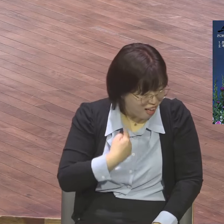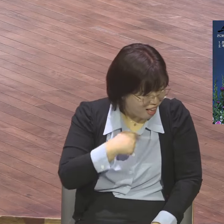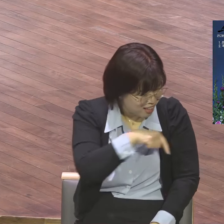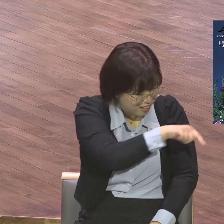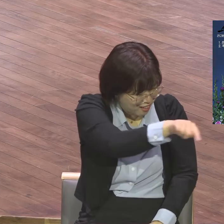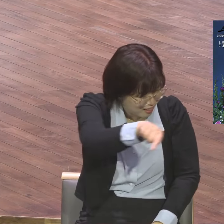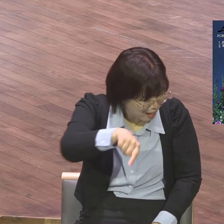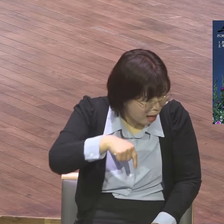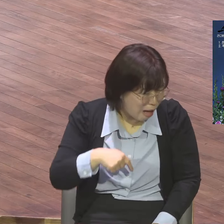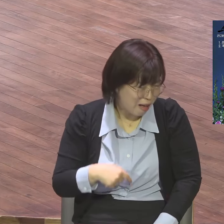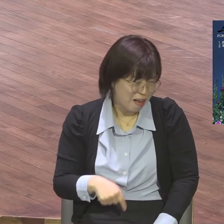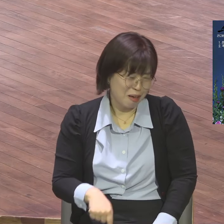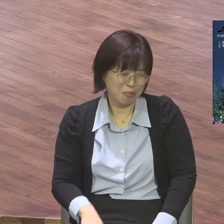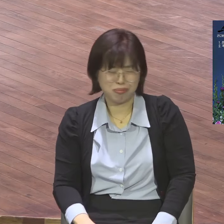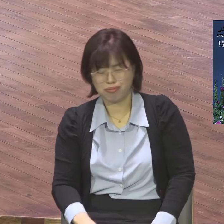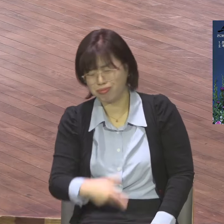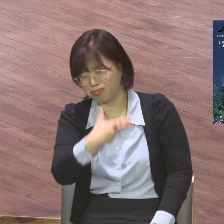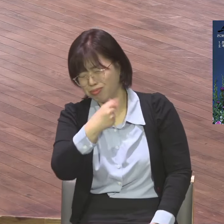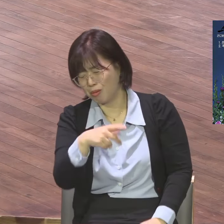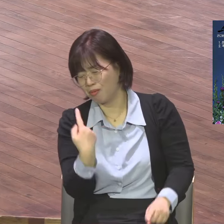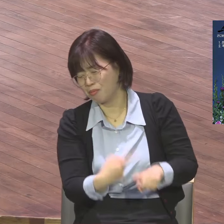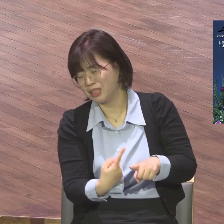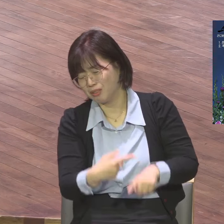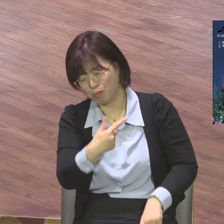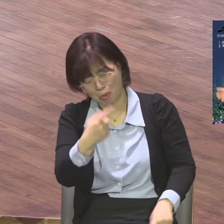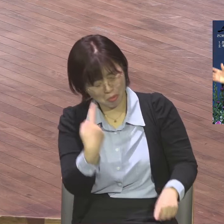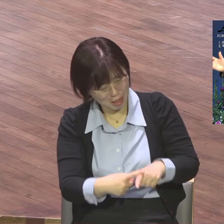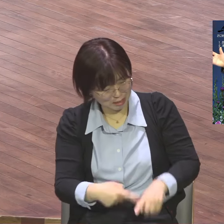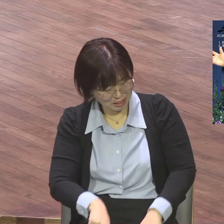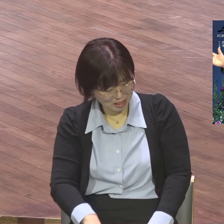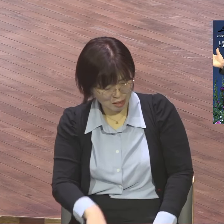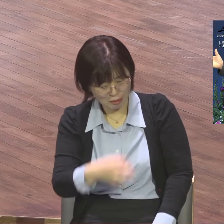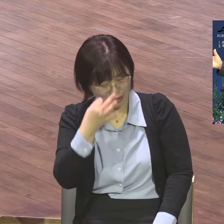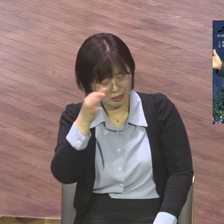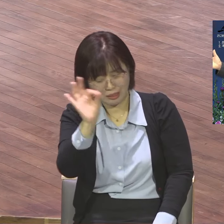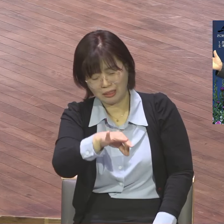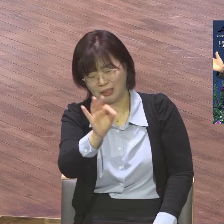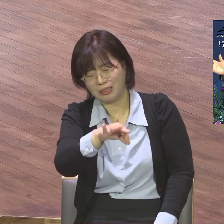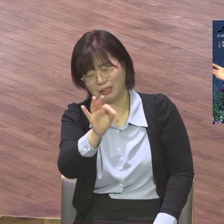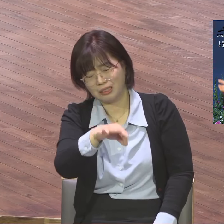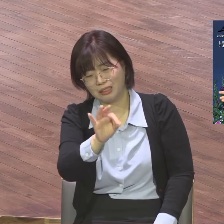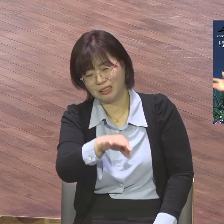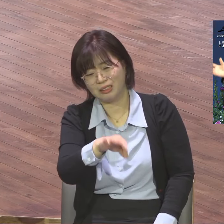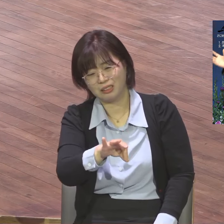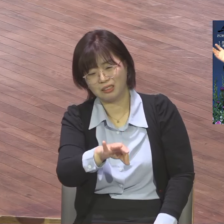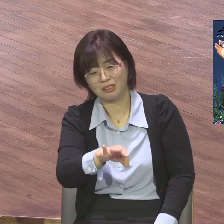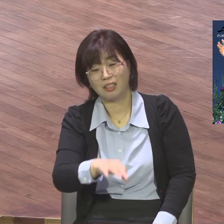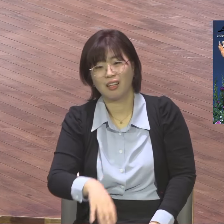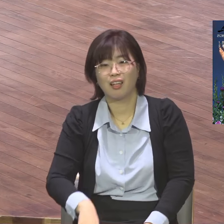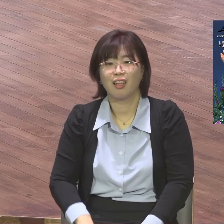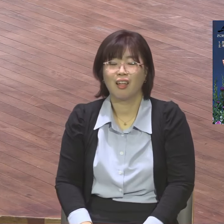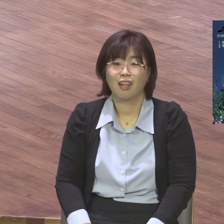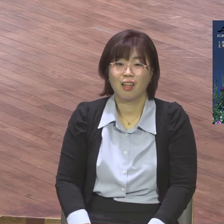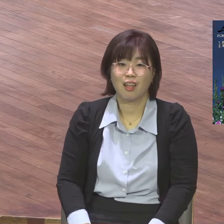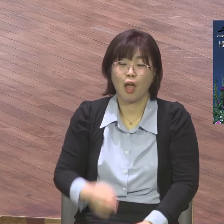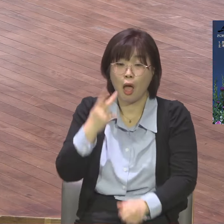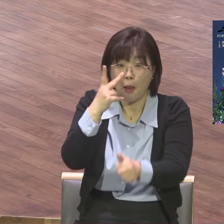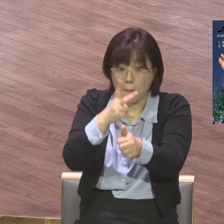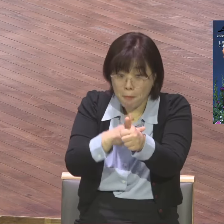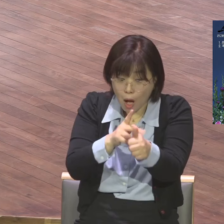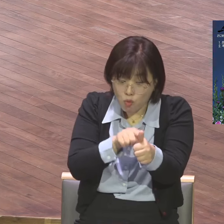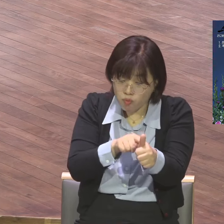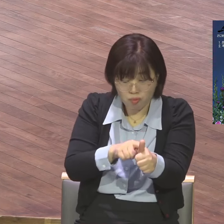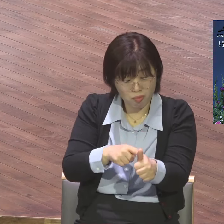배설물이더라 그랬다. 배설물. 그 어마어마한 집안이잖아요. 그 어마어마한 학문,